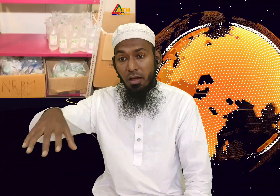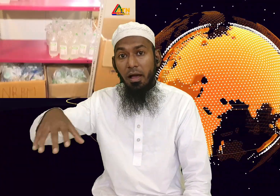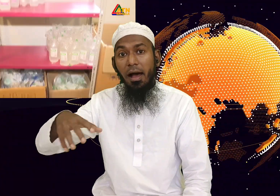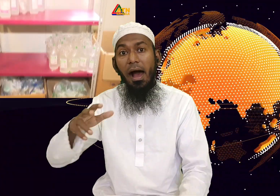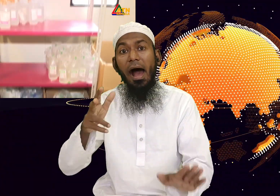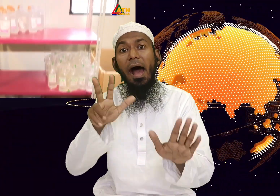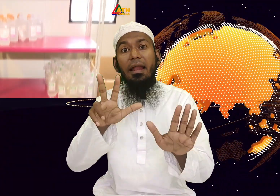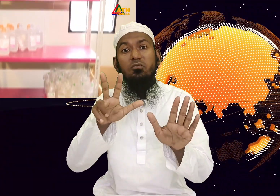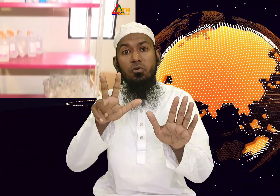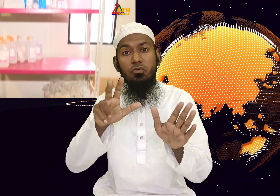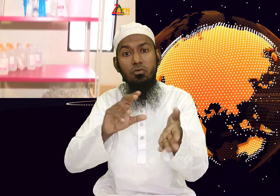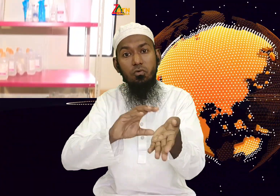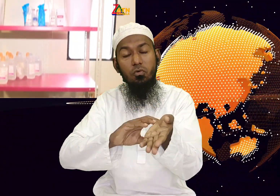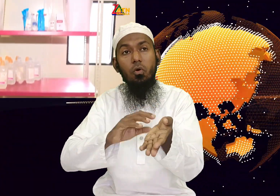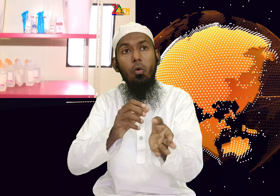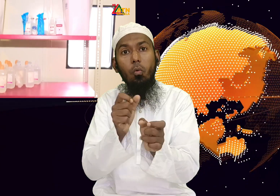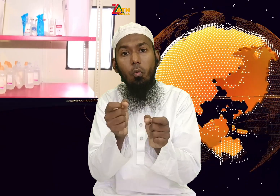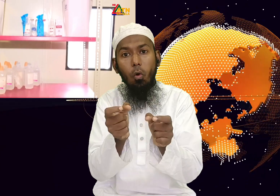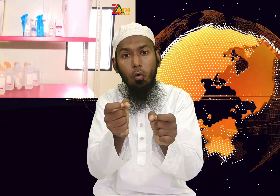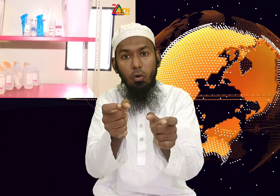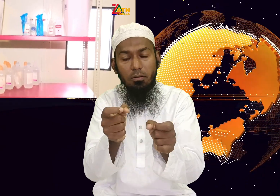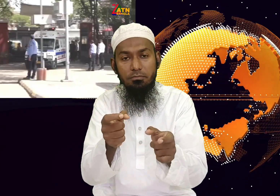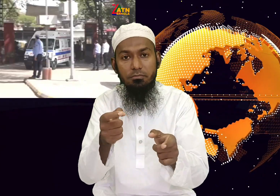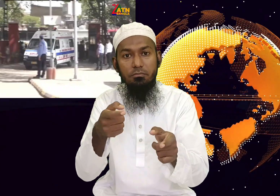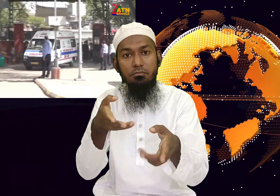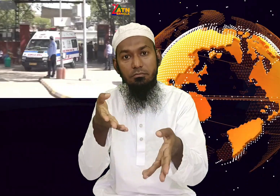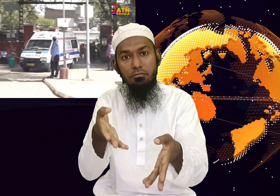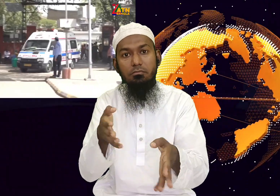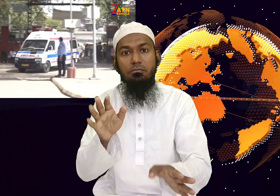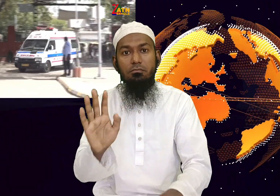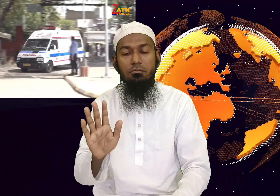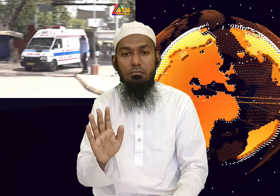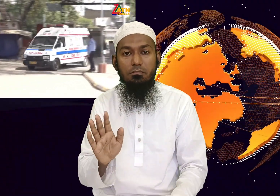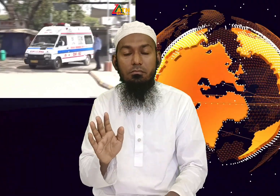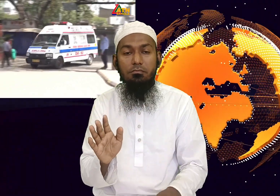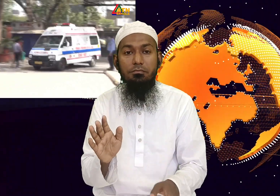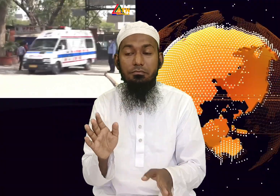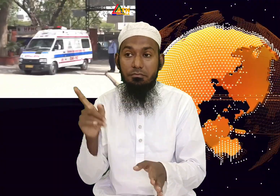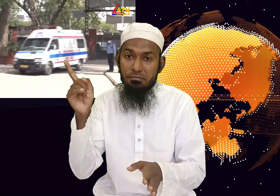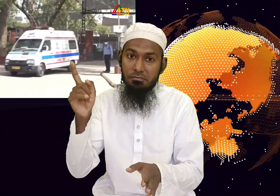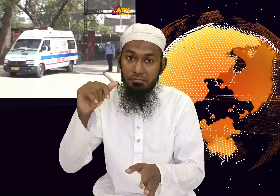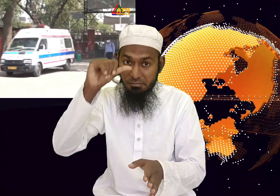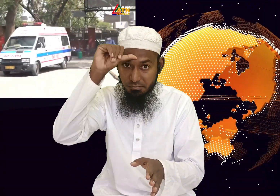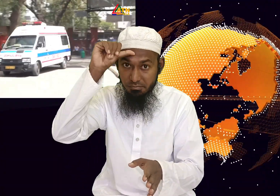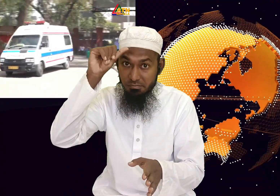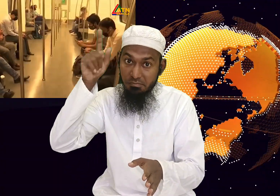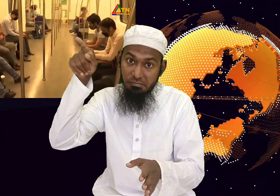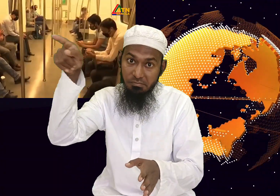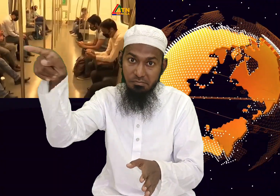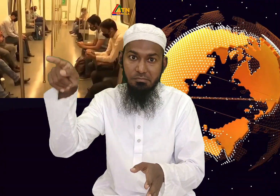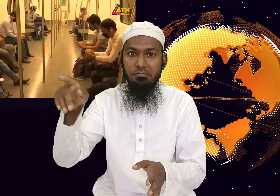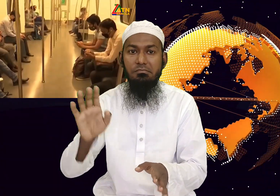ভাইরাসের ধরন জানতে নমুনা জিনোম সিকোয়েন্সিং এর জন্য পুনেতে পাঠানো হয়েছে।